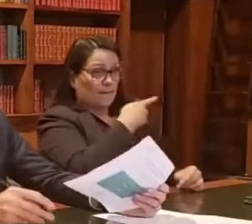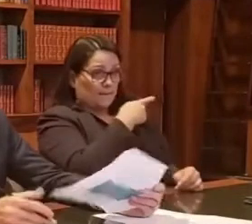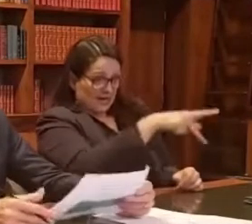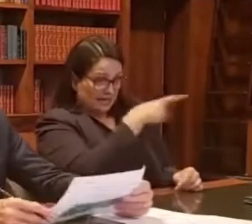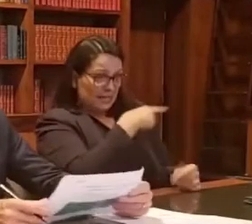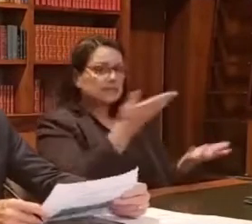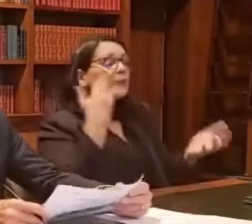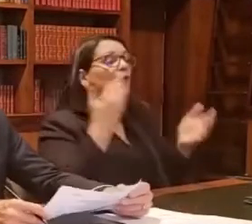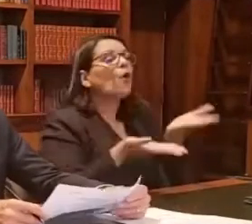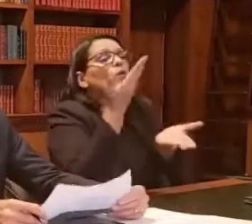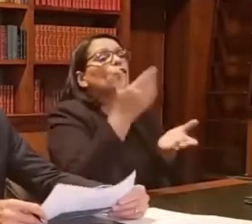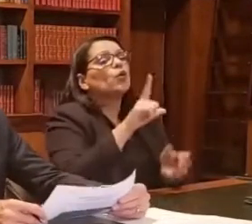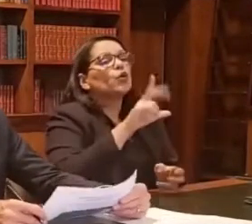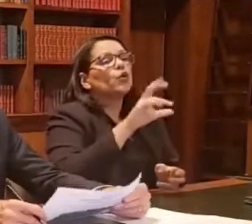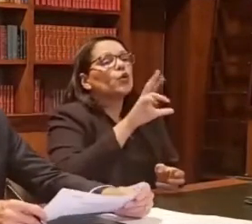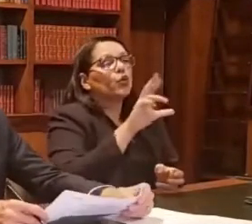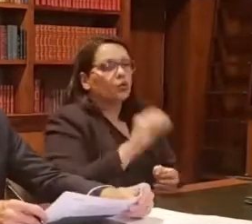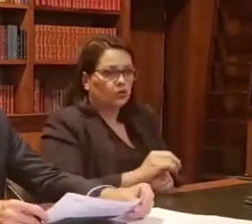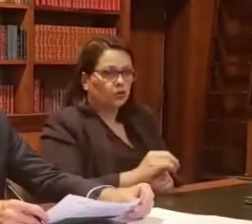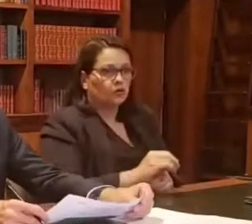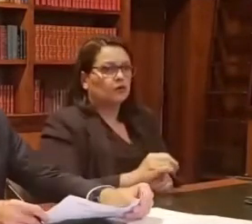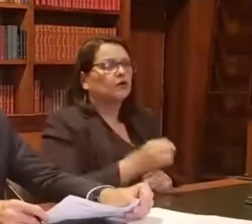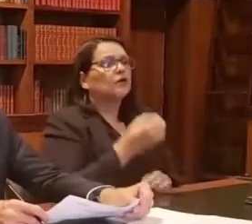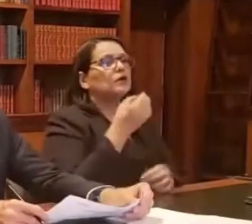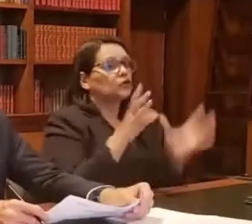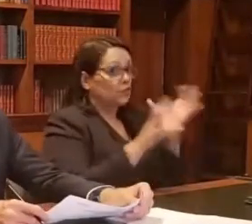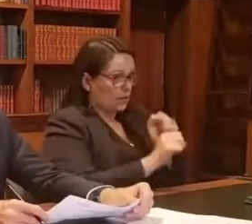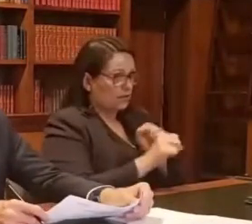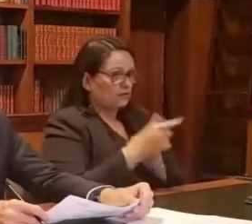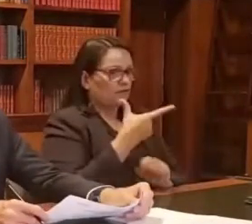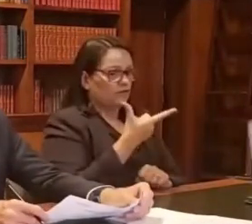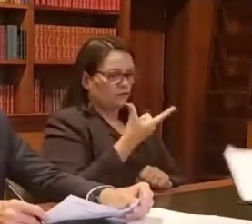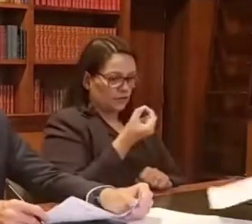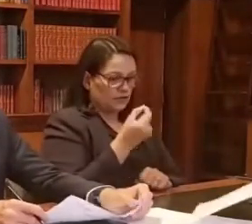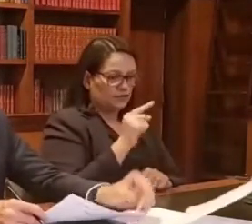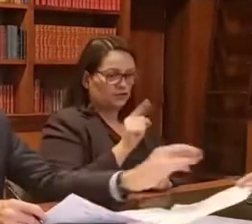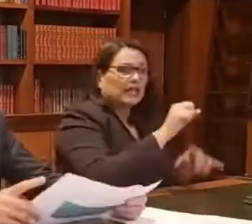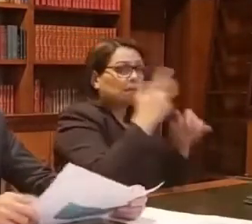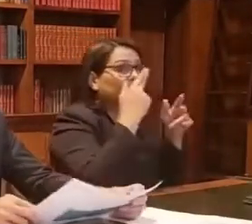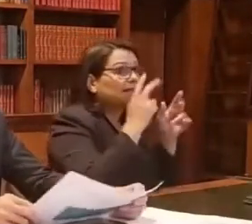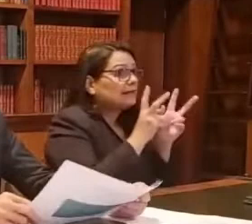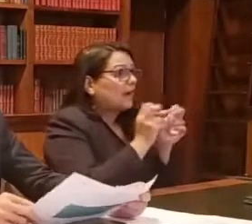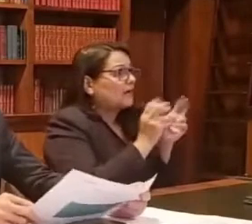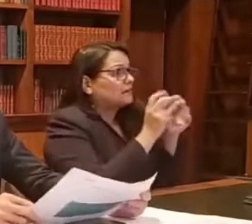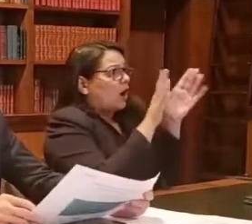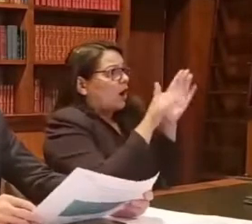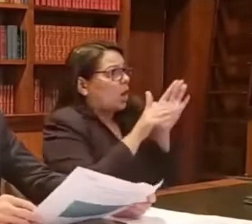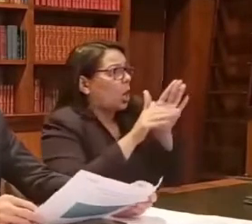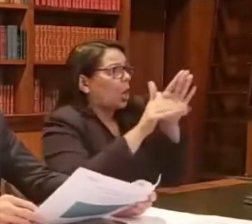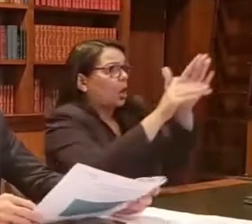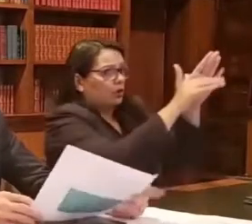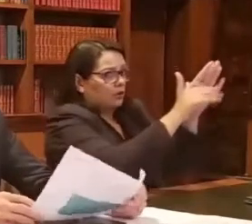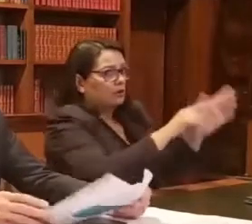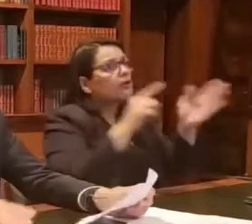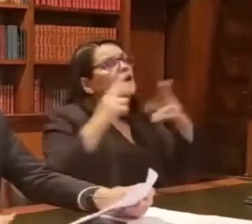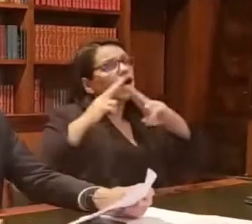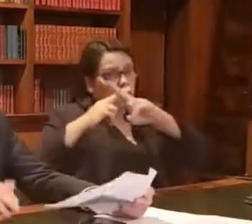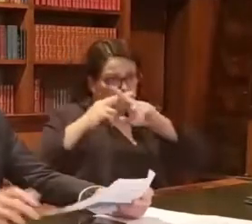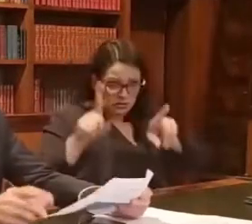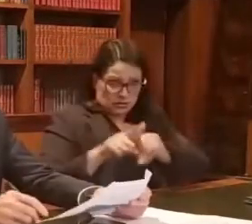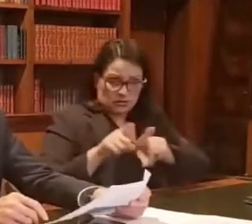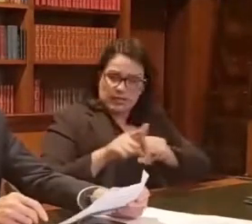lucro somado foi de 20,5 bilhões de reais. Nos 8 anos do governo